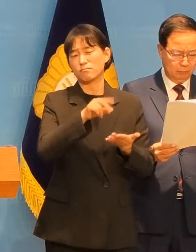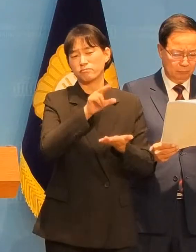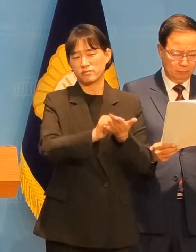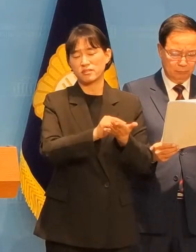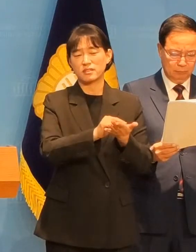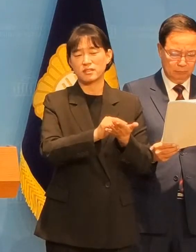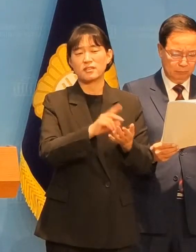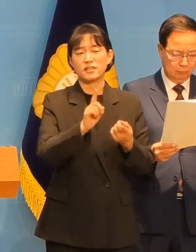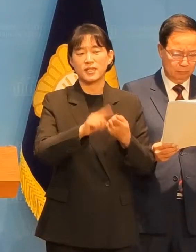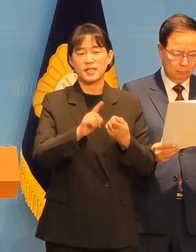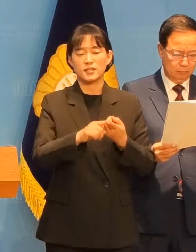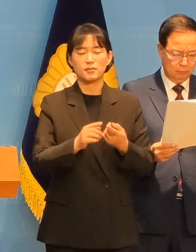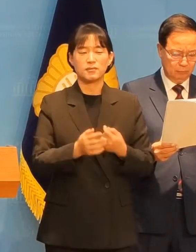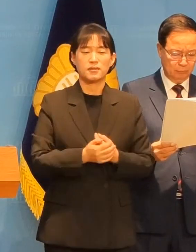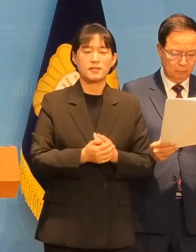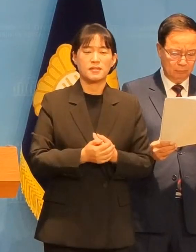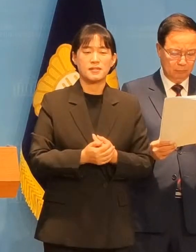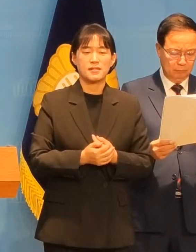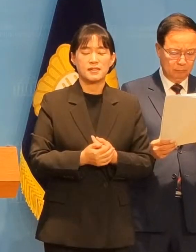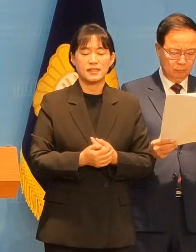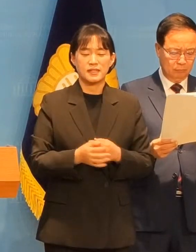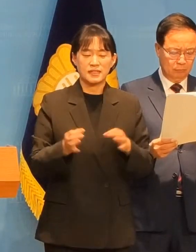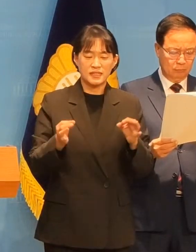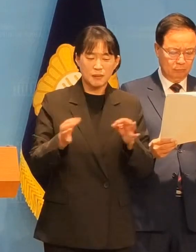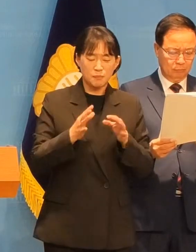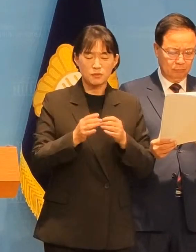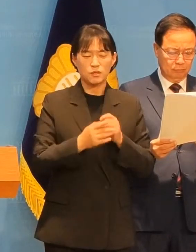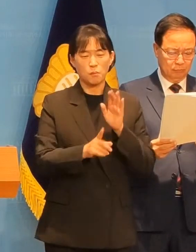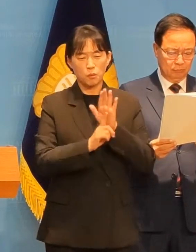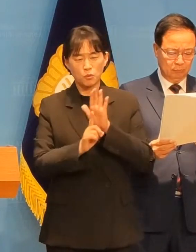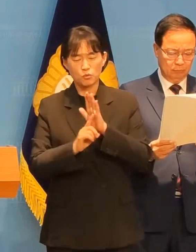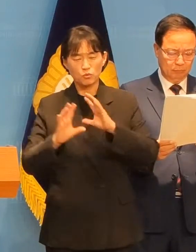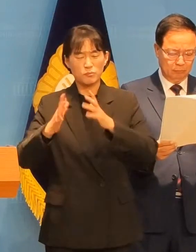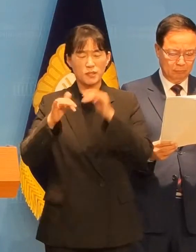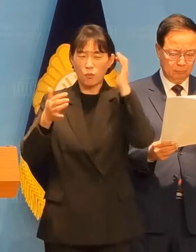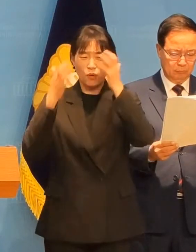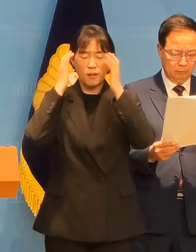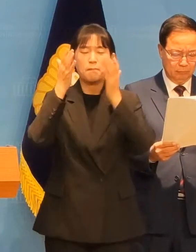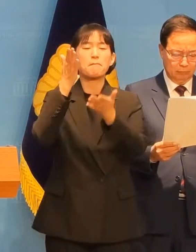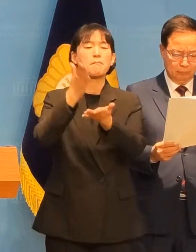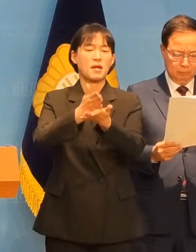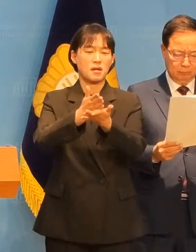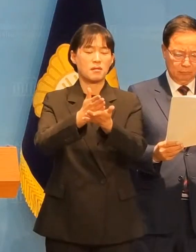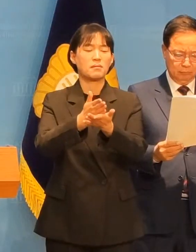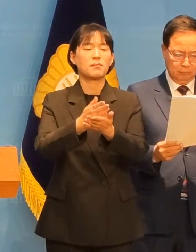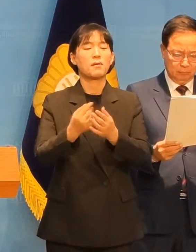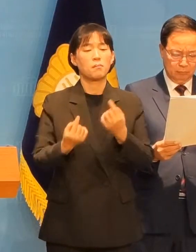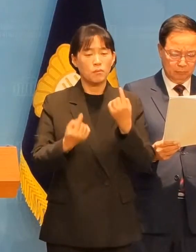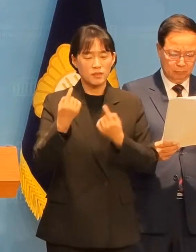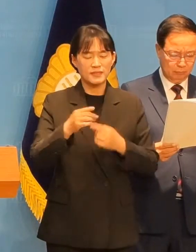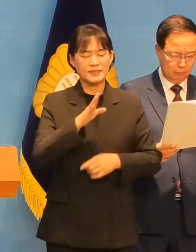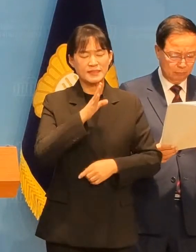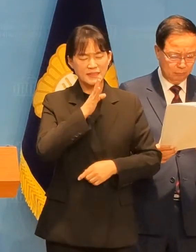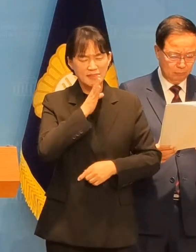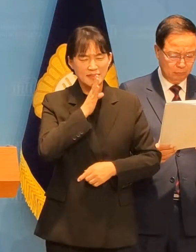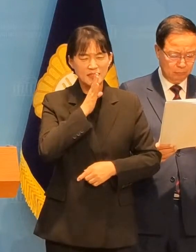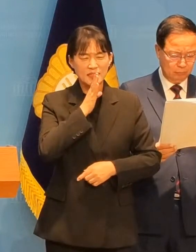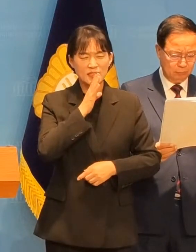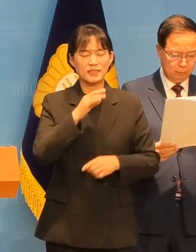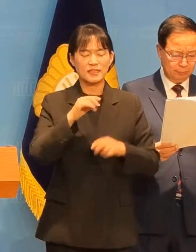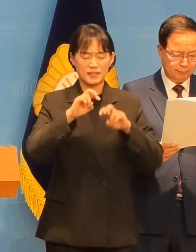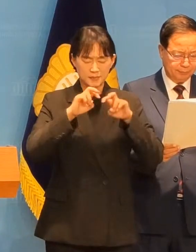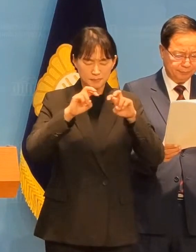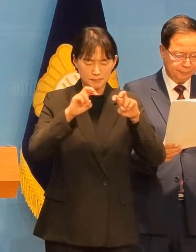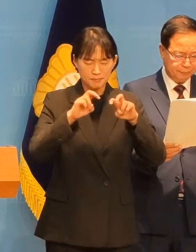대하여 자극적이고 단편적인 보도로 국민들의 혼란을 부추기기보다는 사실에 입각한 심층적인